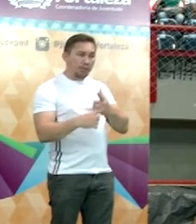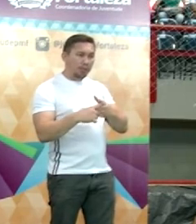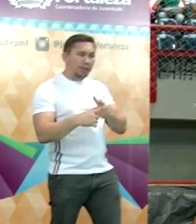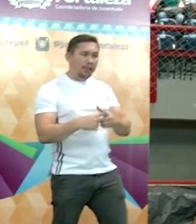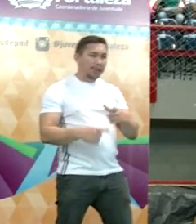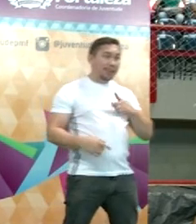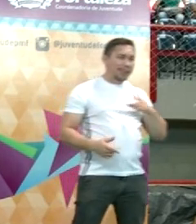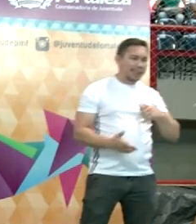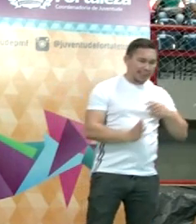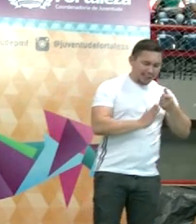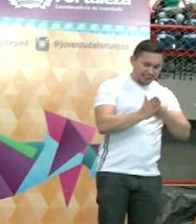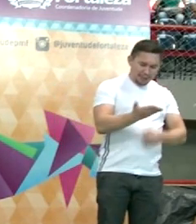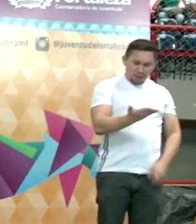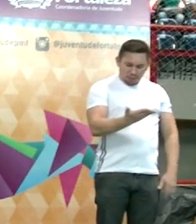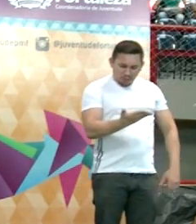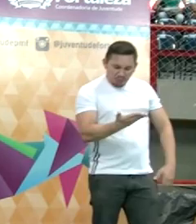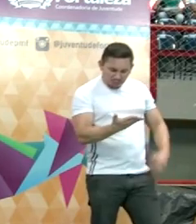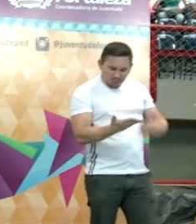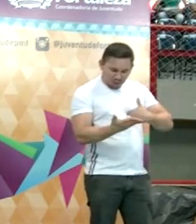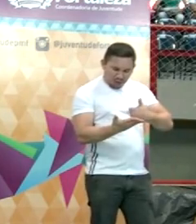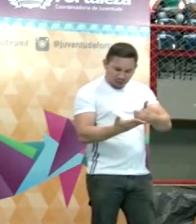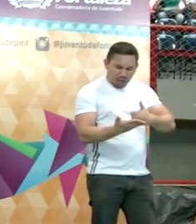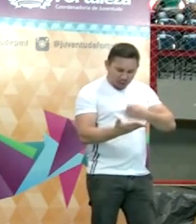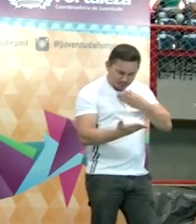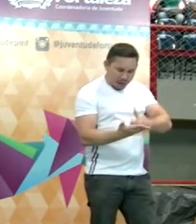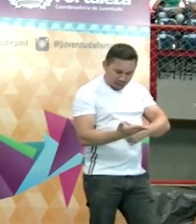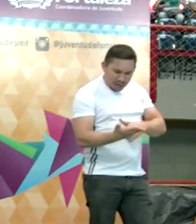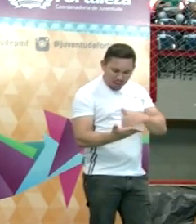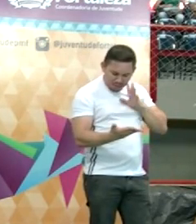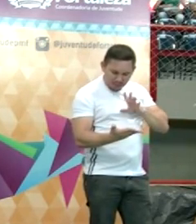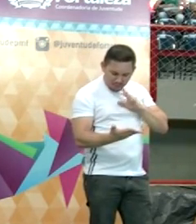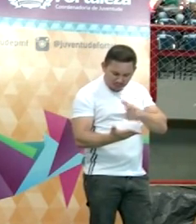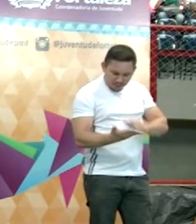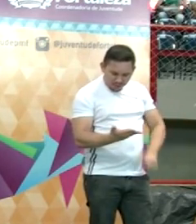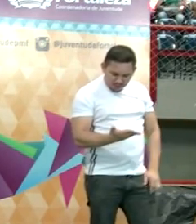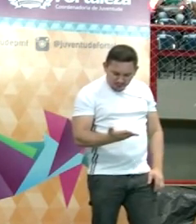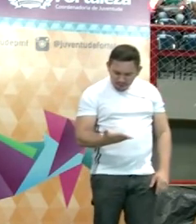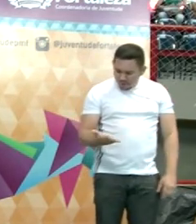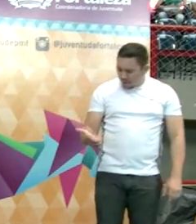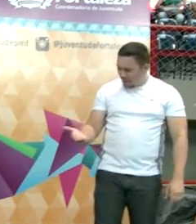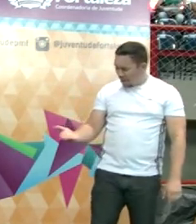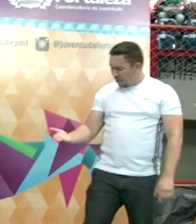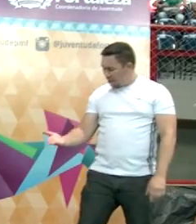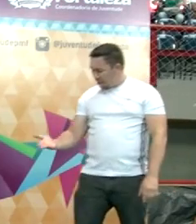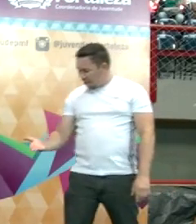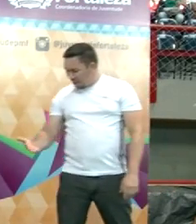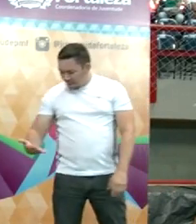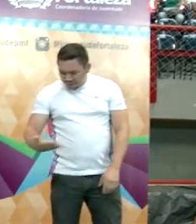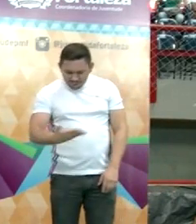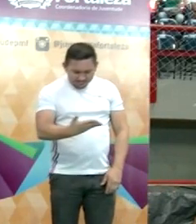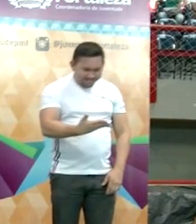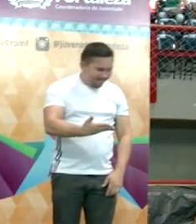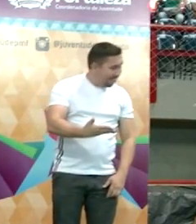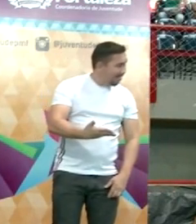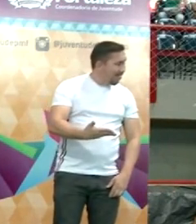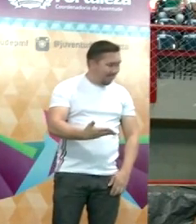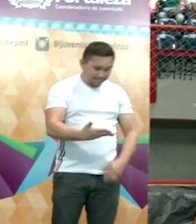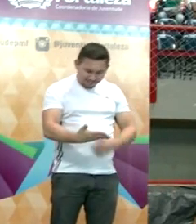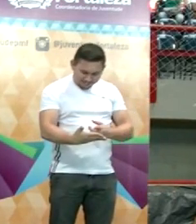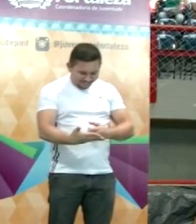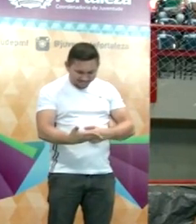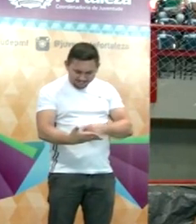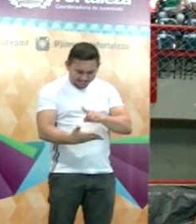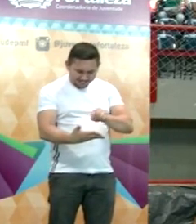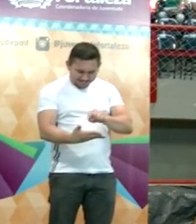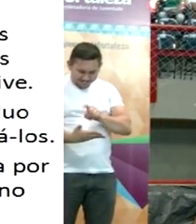faz, pensando que fez sucesso. Aí o professor encontra tanto erro que na metade você diz: não, professor, pode parar,